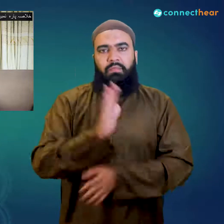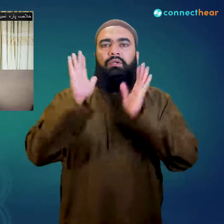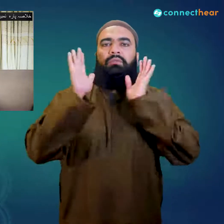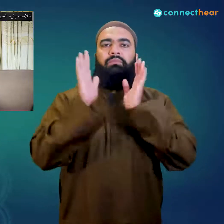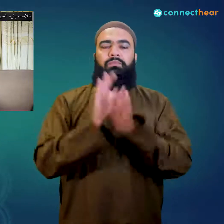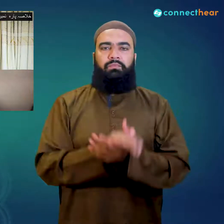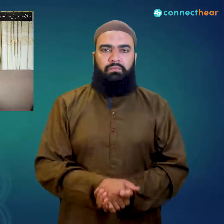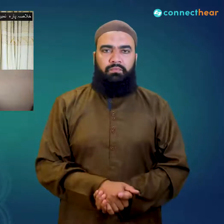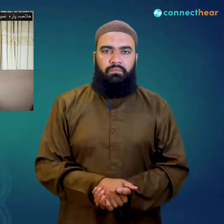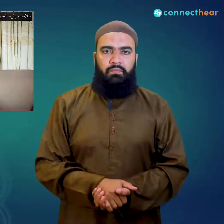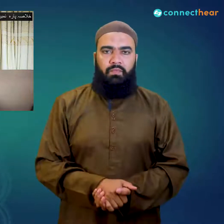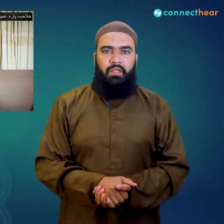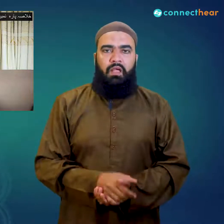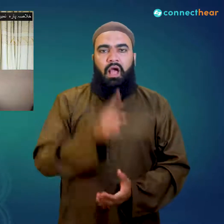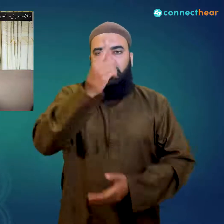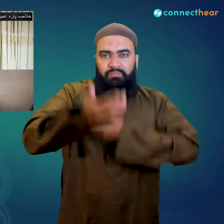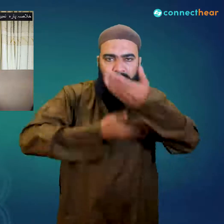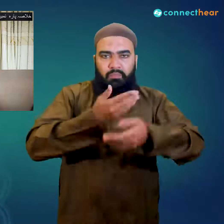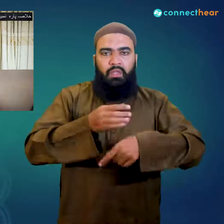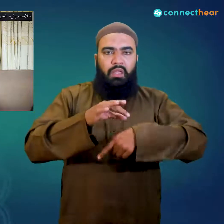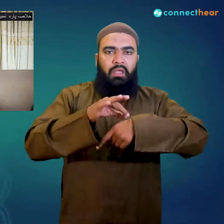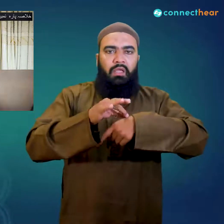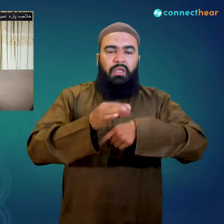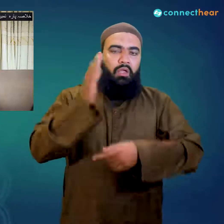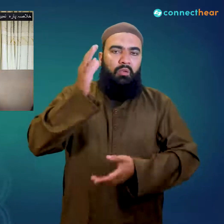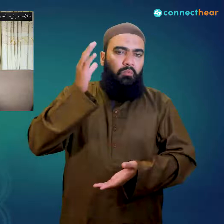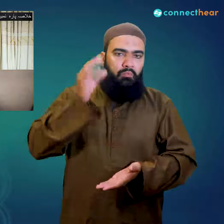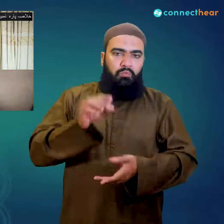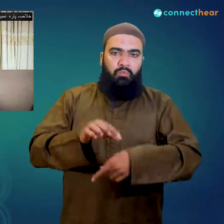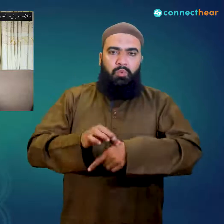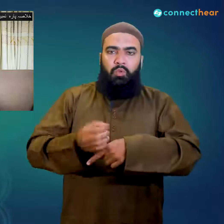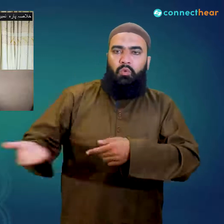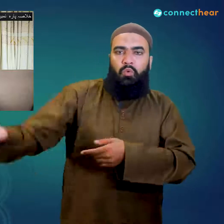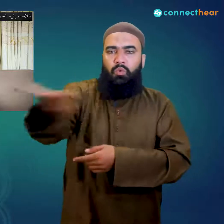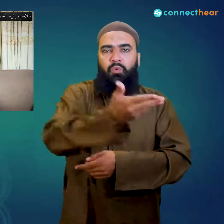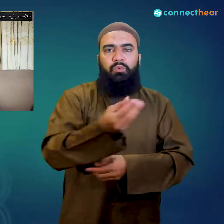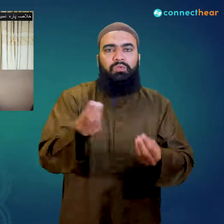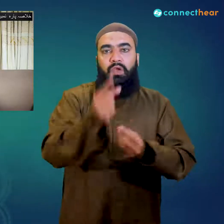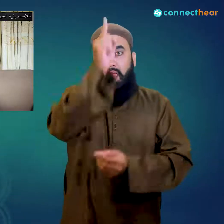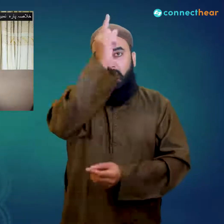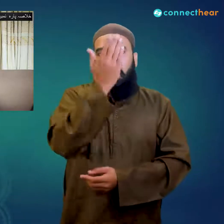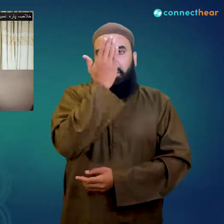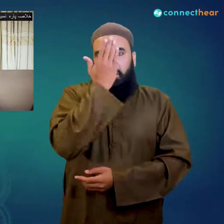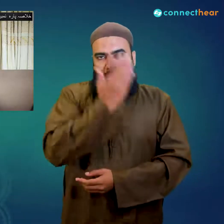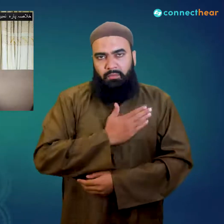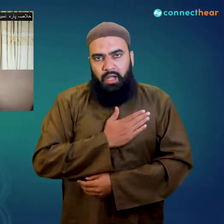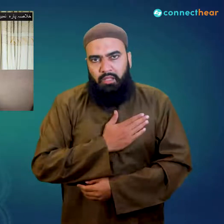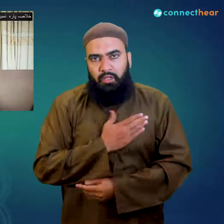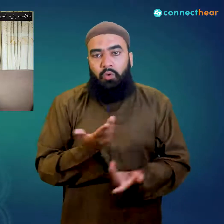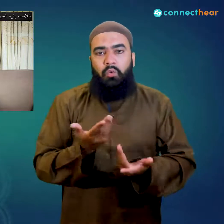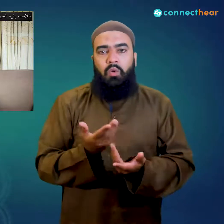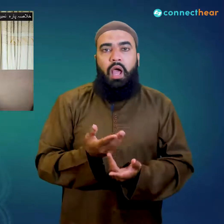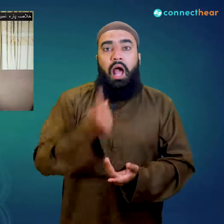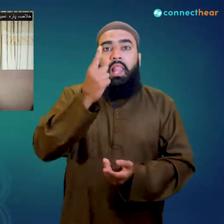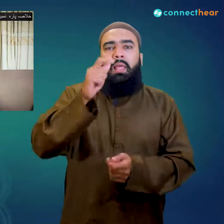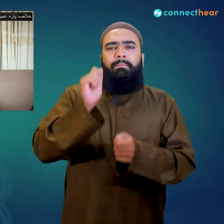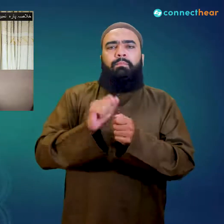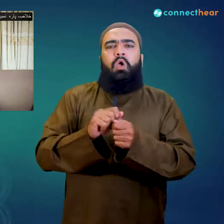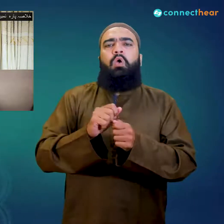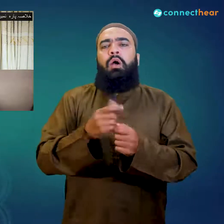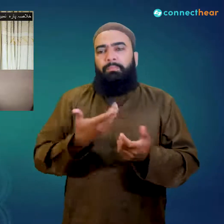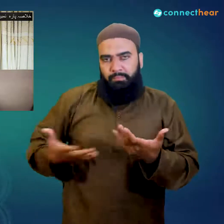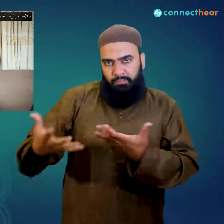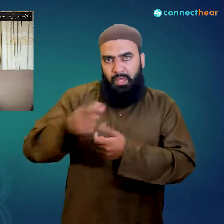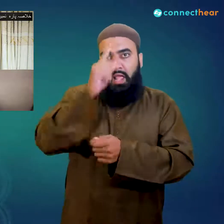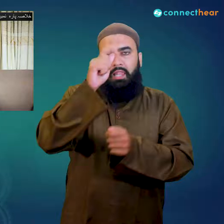اعبدوا ربکم، اے لوگو اپنے رب کی عبادت کرو، وہ رب جس نے تمہیں پیدا کیا اور جو تم سے پہلے لوگ ہیں انہیں بھی پیدا